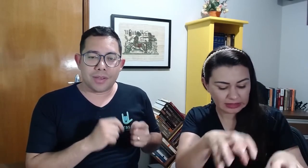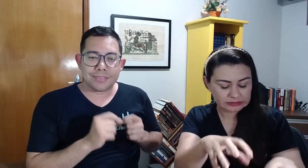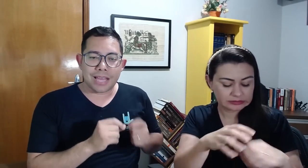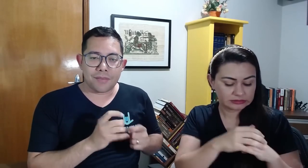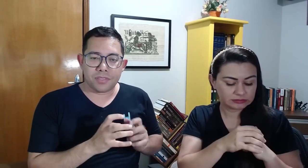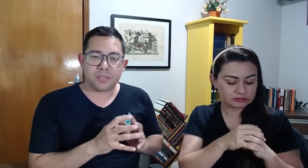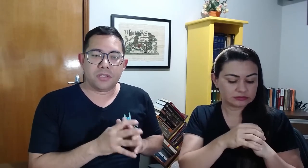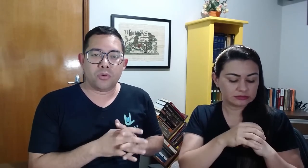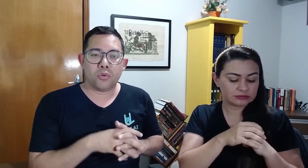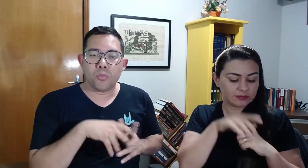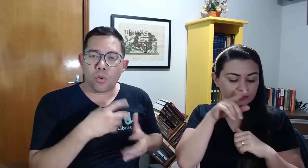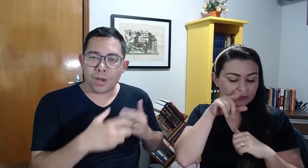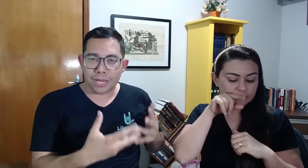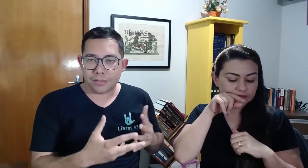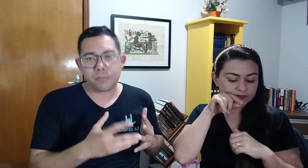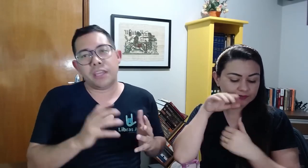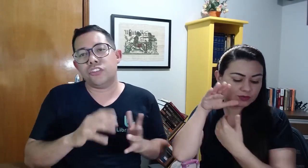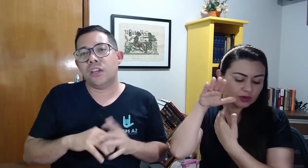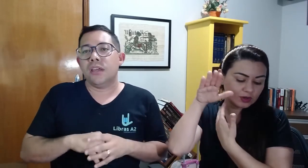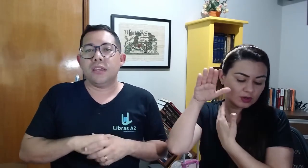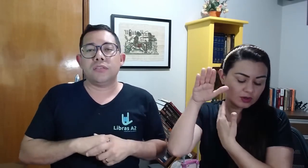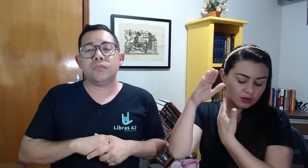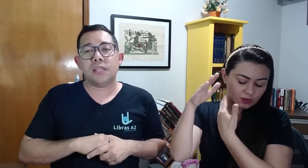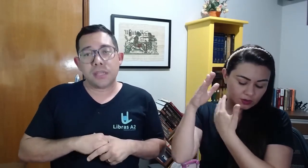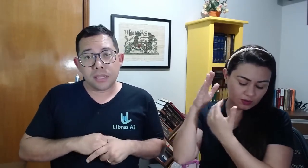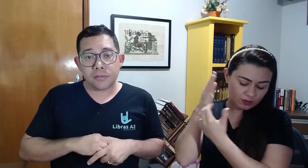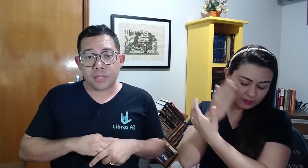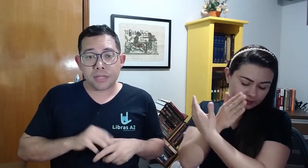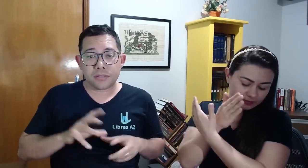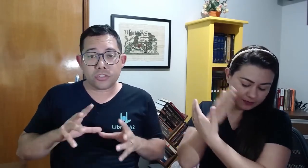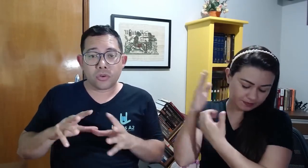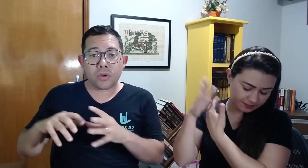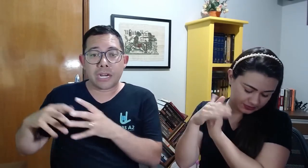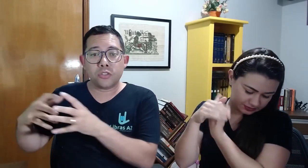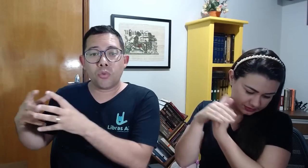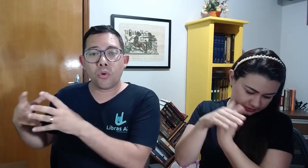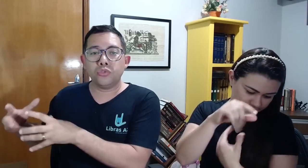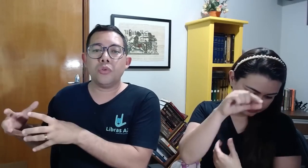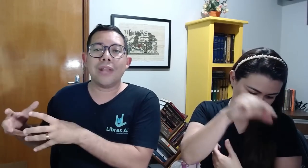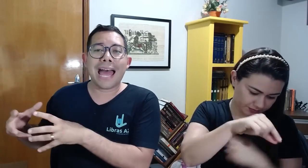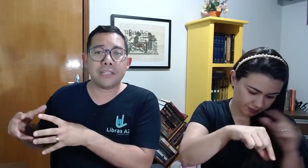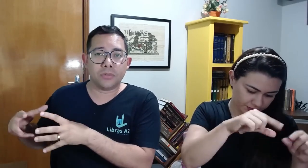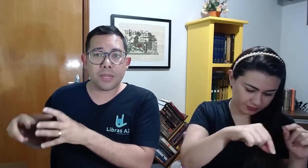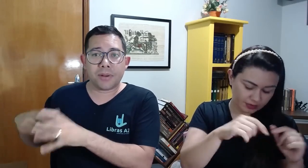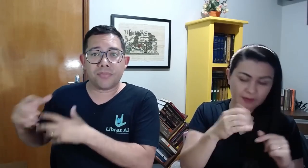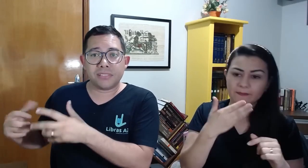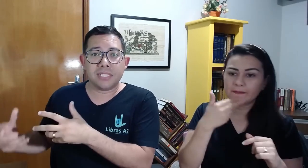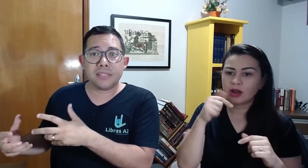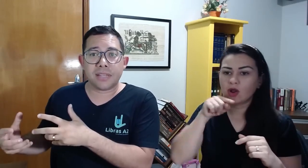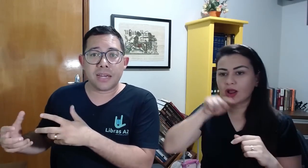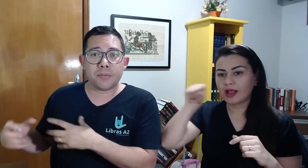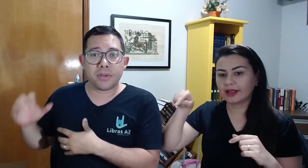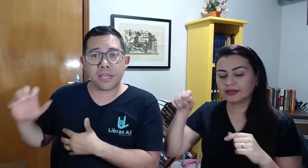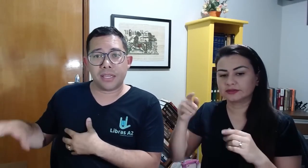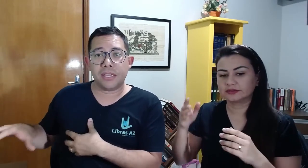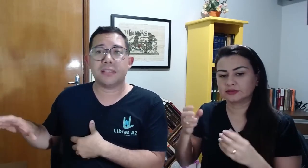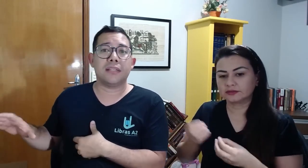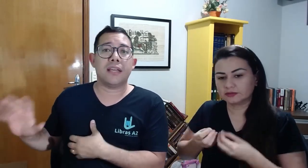as aves e roubou aquela semente. Isso não seria interessante colocar do outro lado, né, para facilitar, porque aqui está a terra